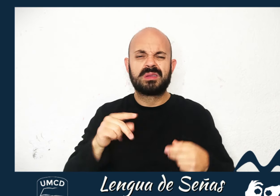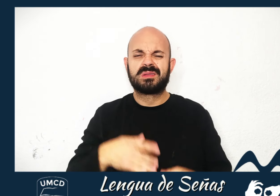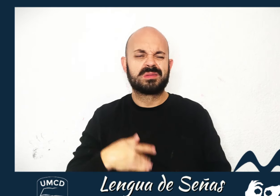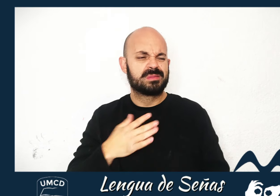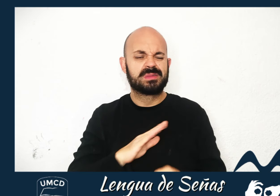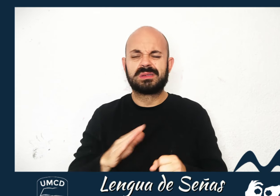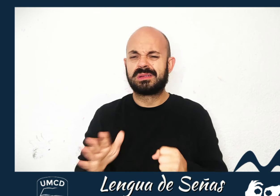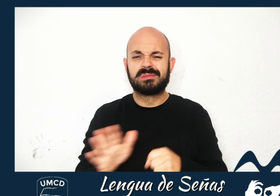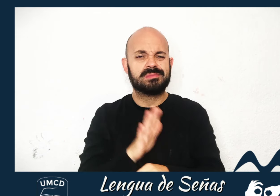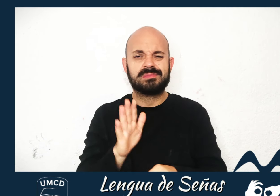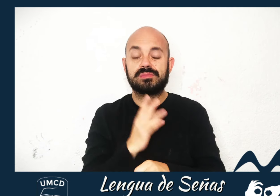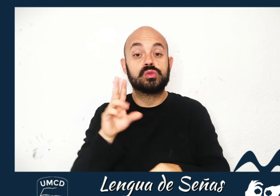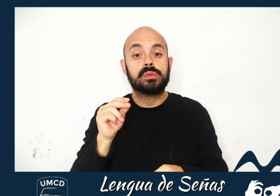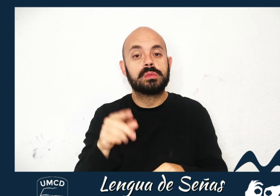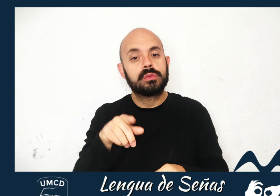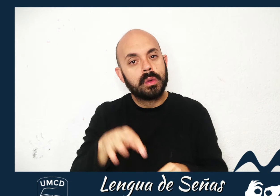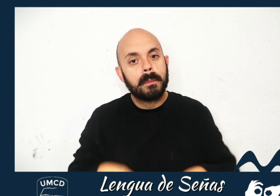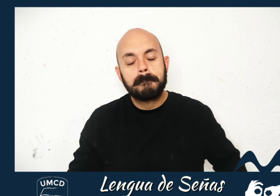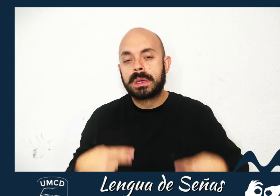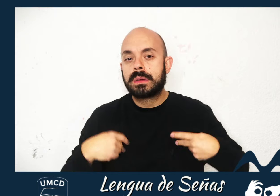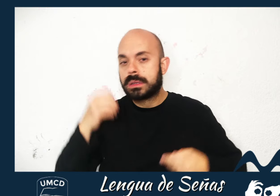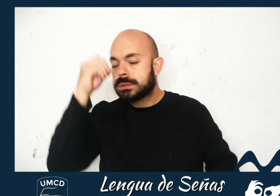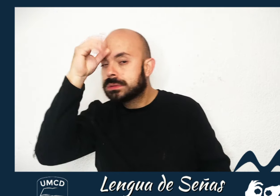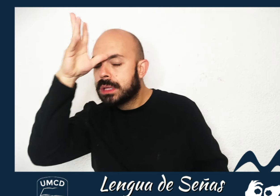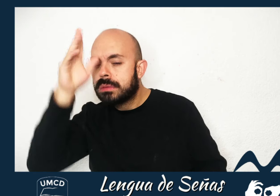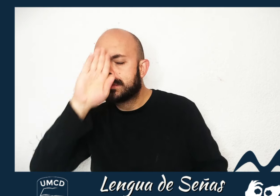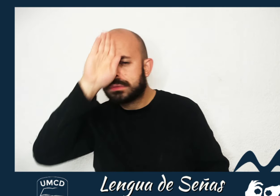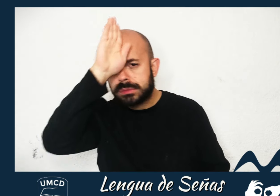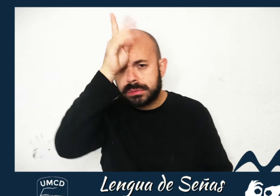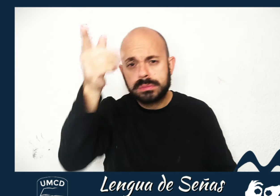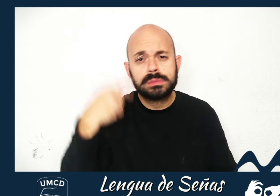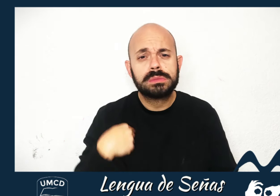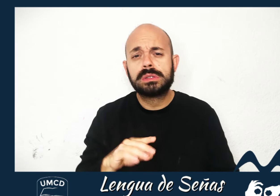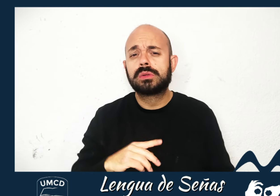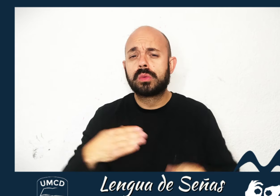vivir sabiamente, desarrolle una relación íntima con